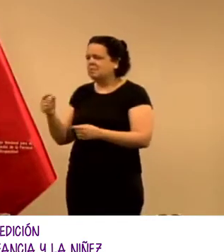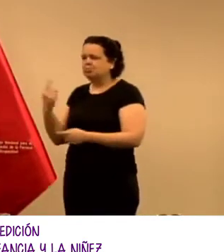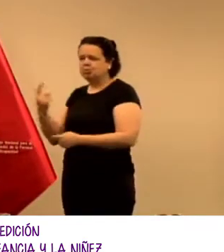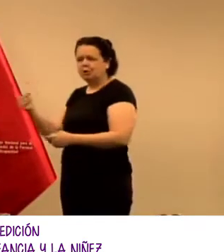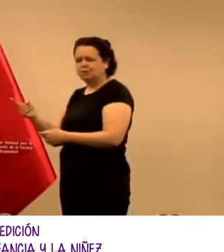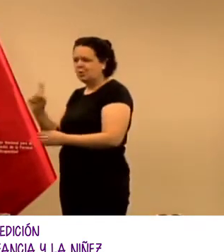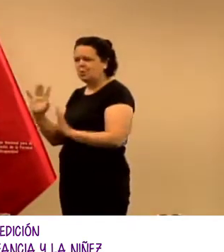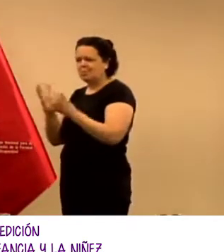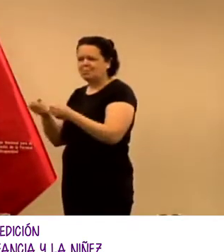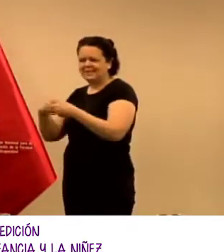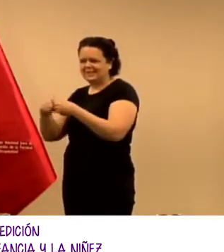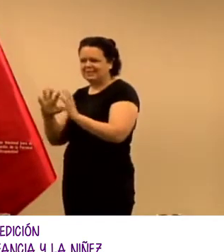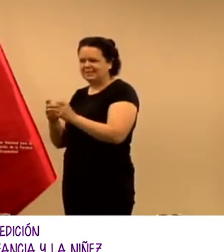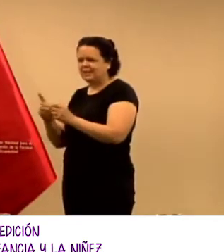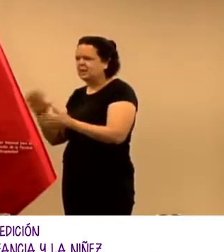también.